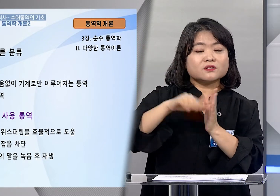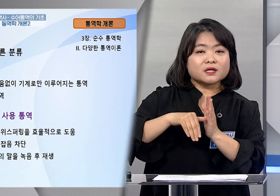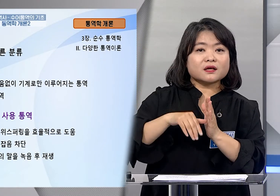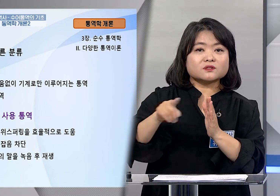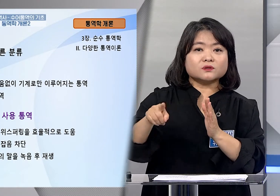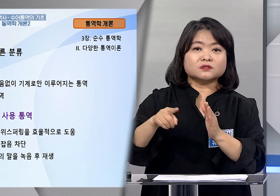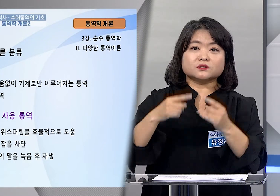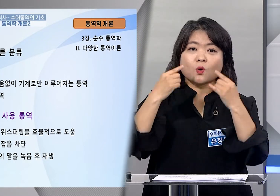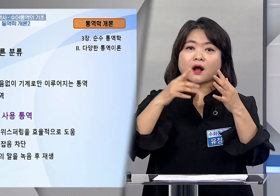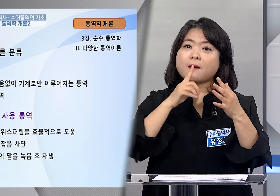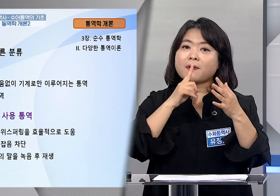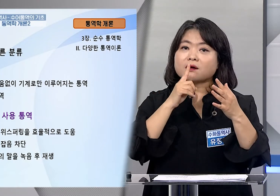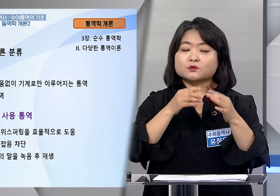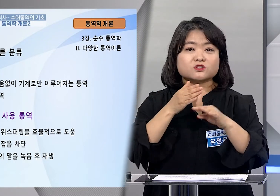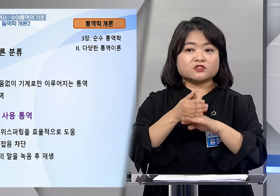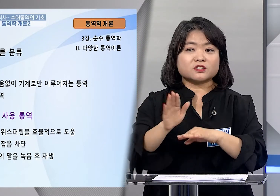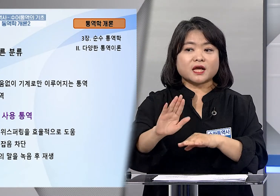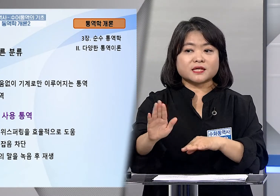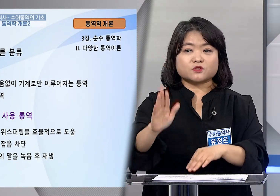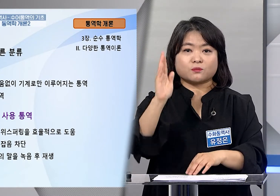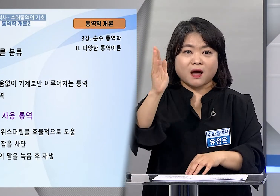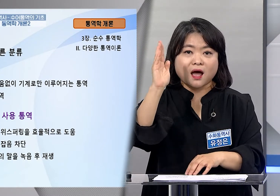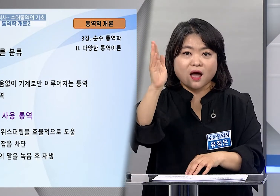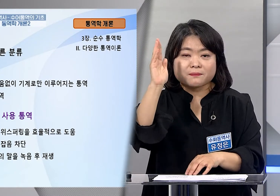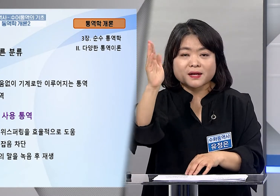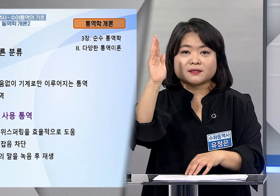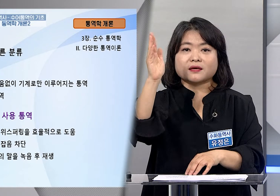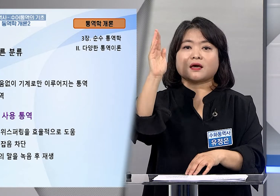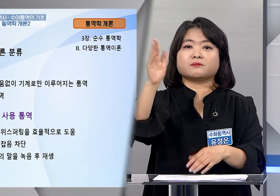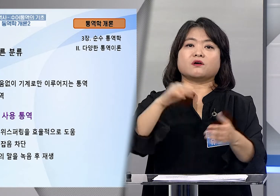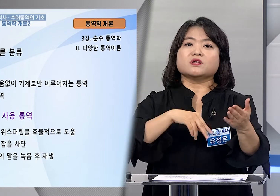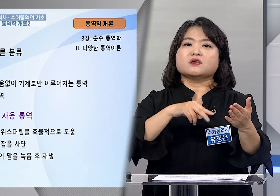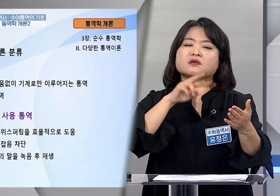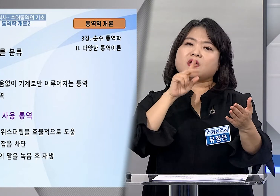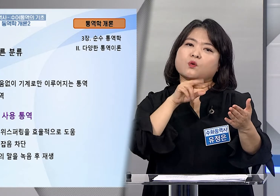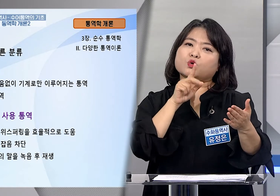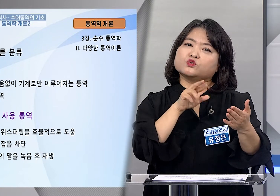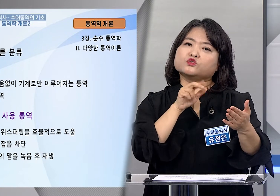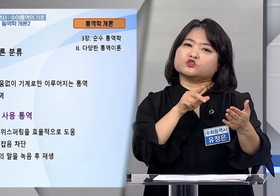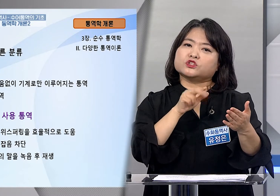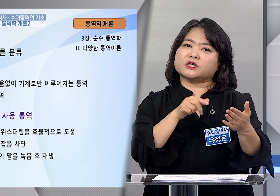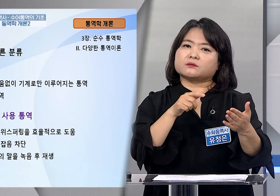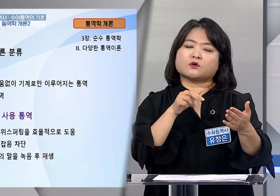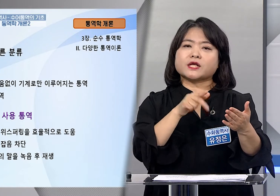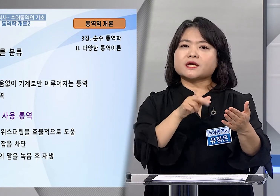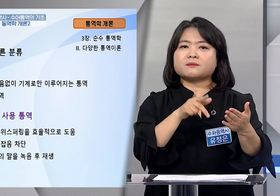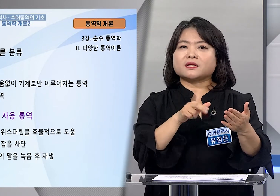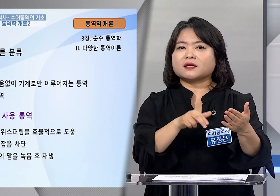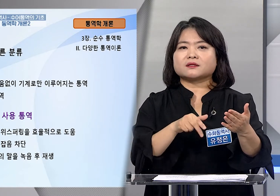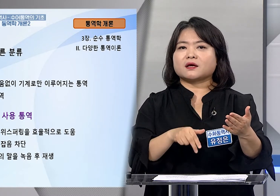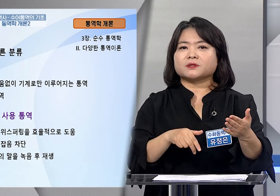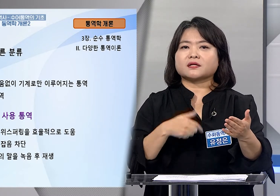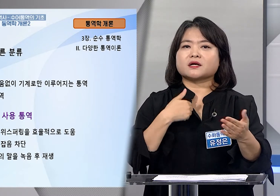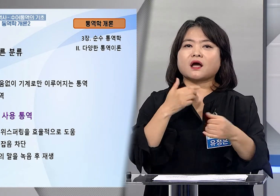현장에서는 정확한 발음으로 천천히 하지 않죠. 막 빨리 얘기하면 이게 오류류류 굉장히 많이 나타납니다. 제가